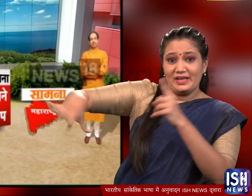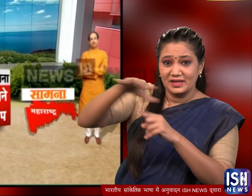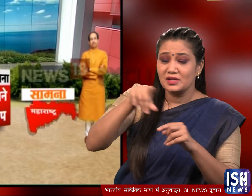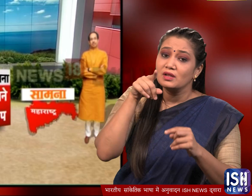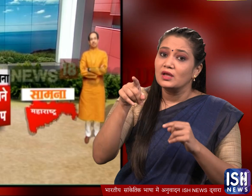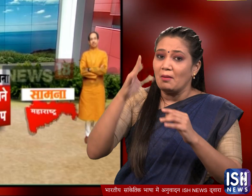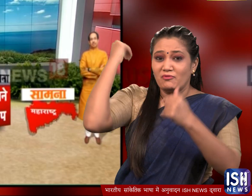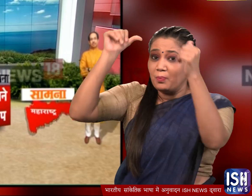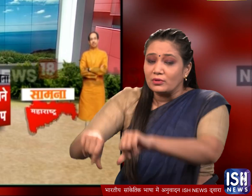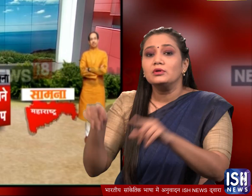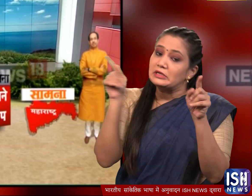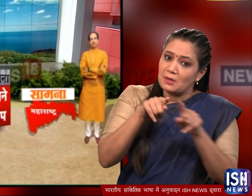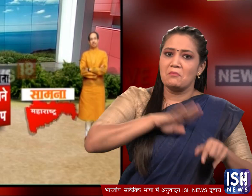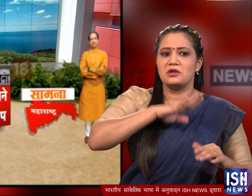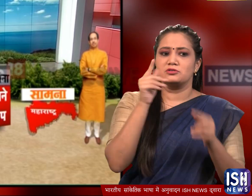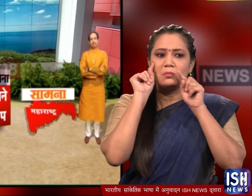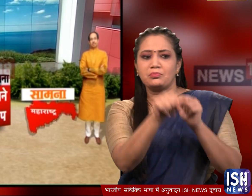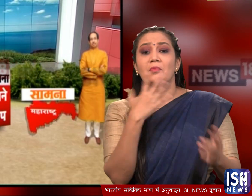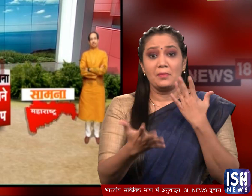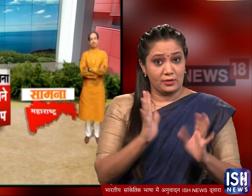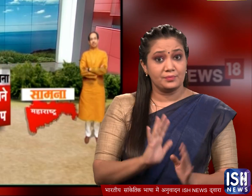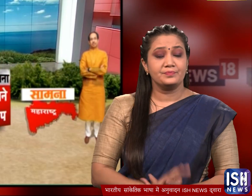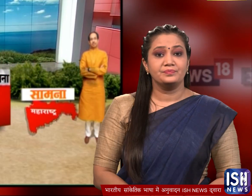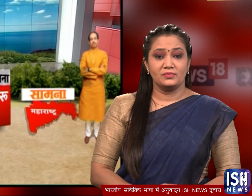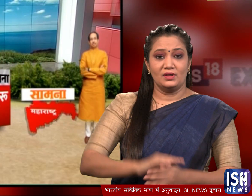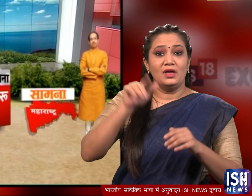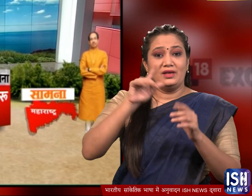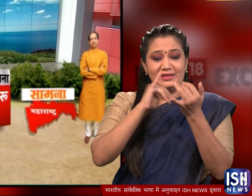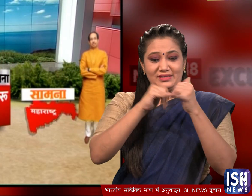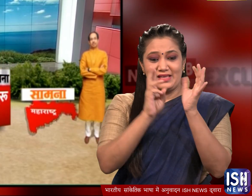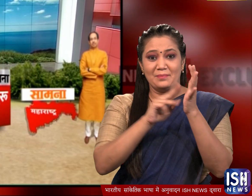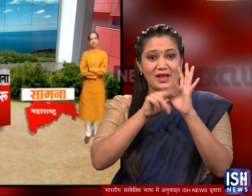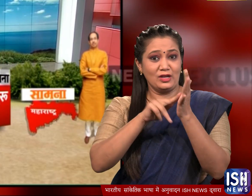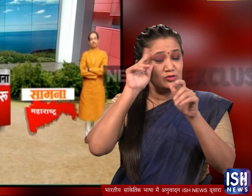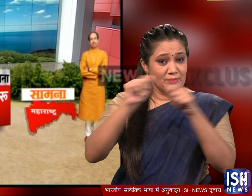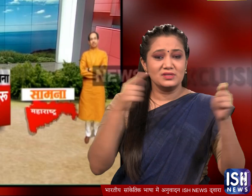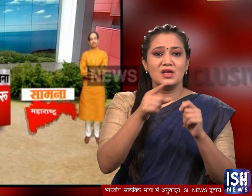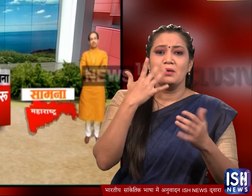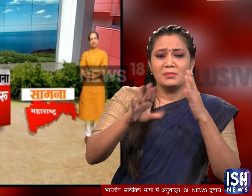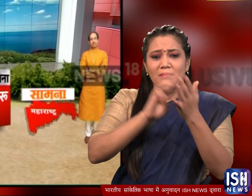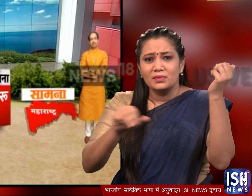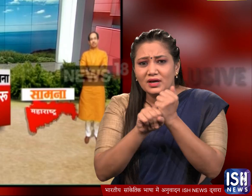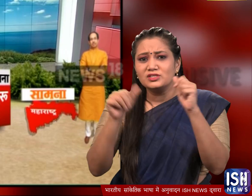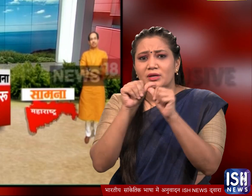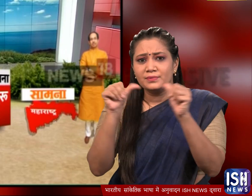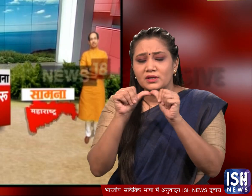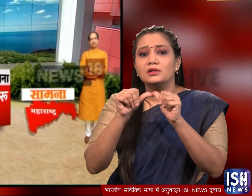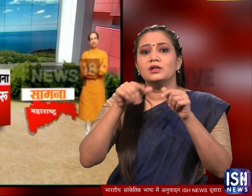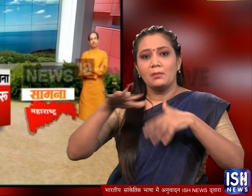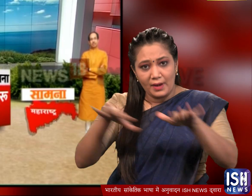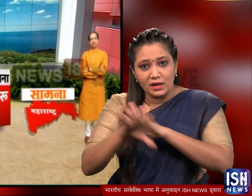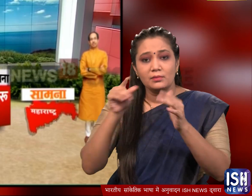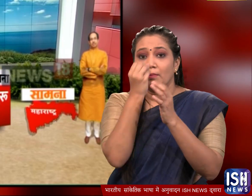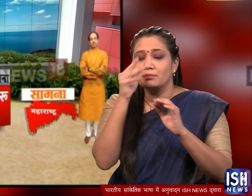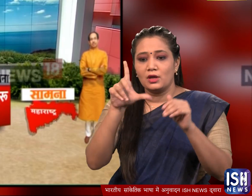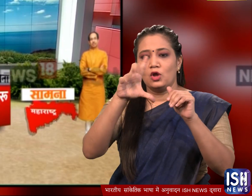के बाद उसकी नज़र महाराष्ट्र पर है। सामना में आरोप लगाया गया कि मार्च और अप्रैल के महीने में बीजेपी महाराष्ट्र में ऑपरेशन